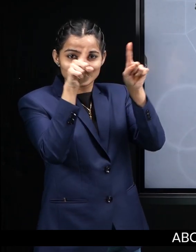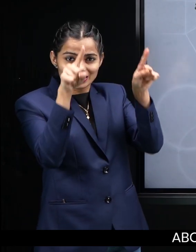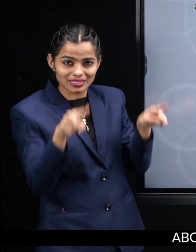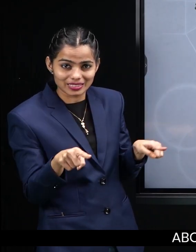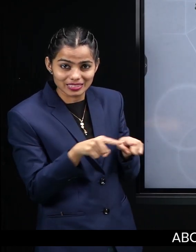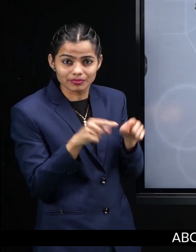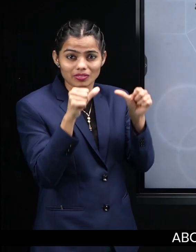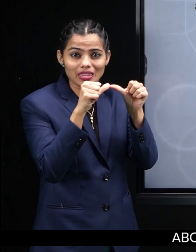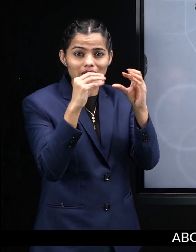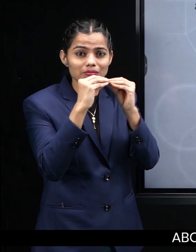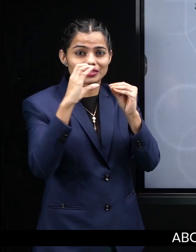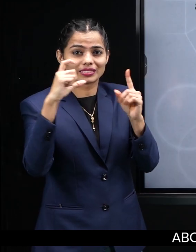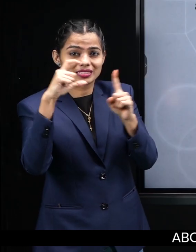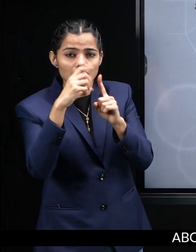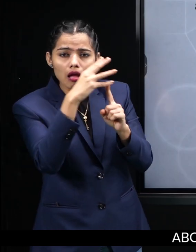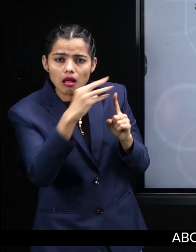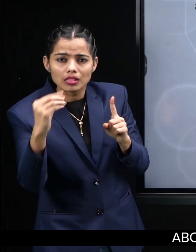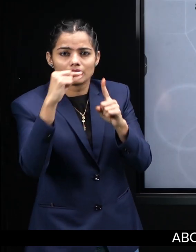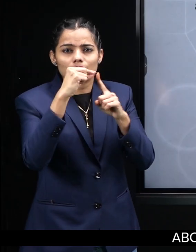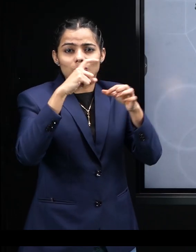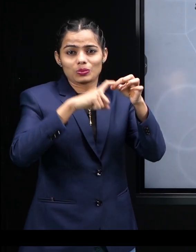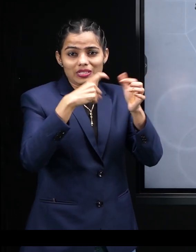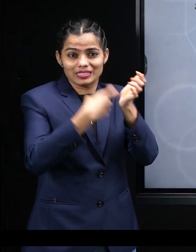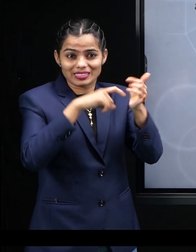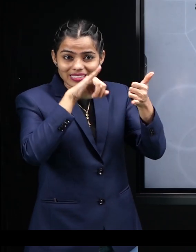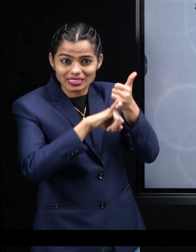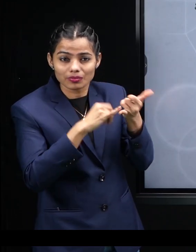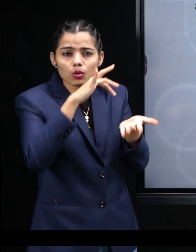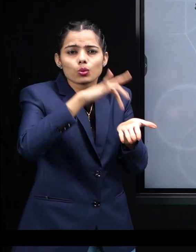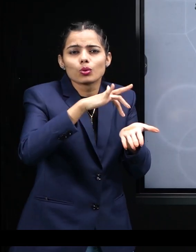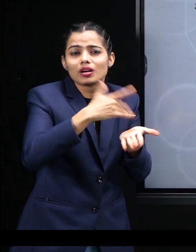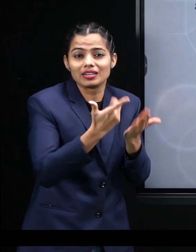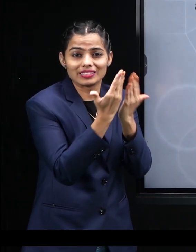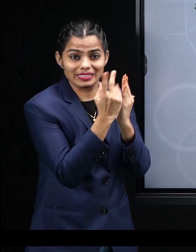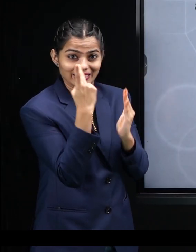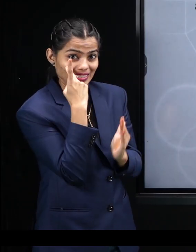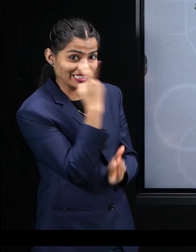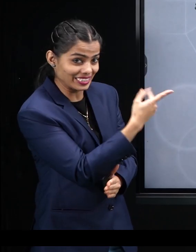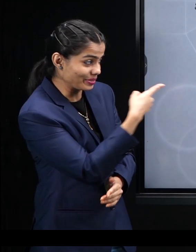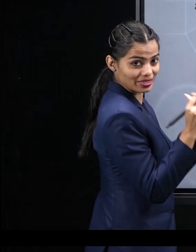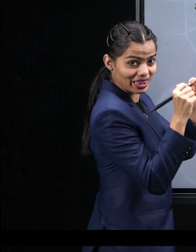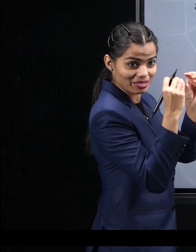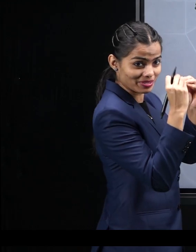ABCD மற்றும் PQRS செவ்வகங்களை கவனியுங்கள். பகுதிகள் சமமாக இருக்கும்.